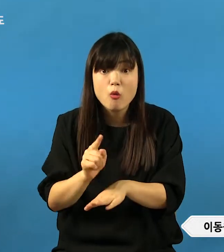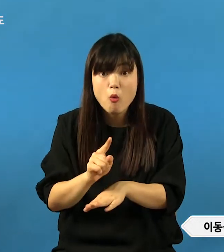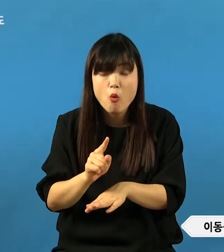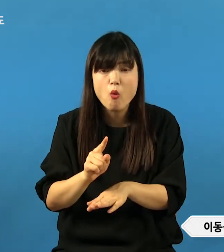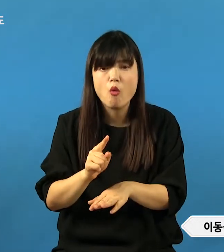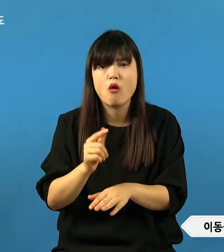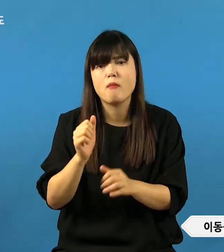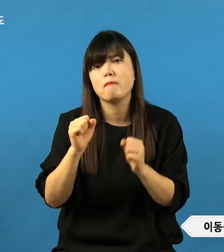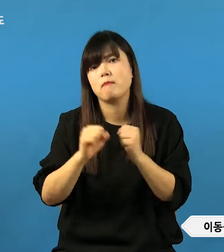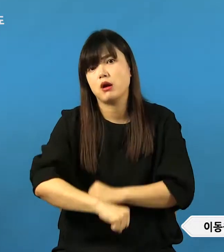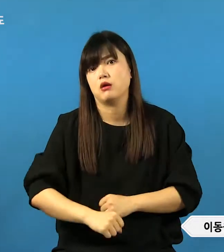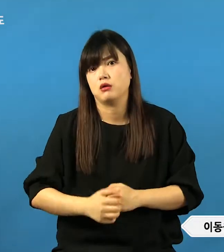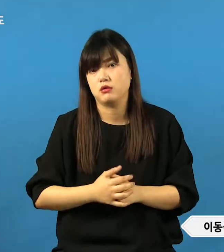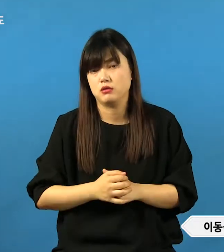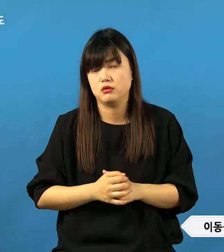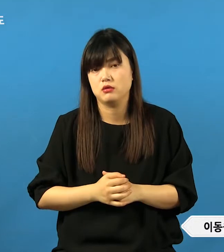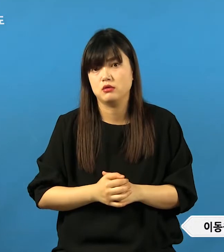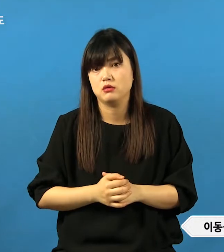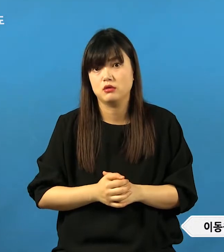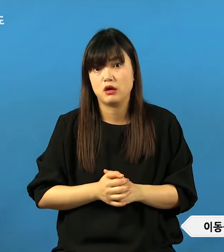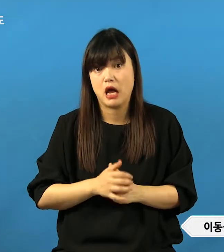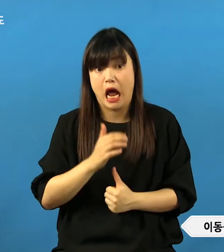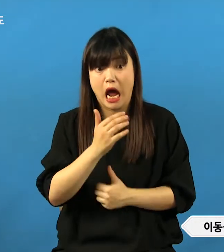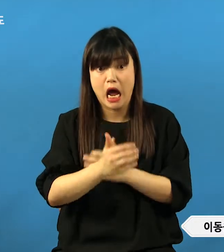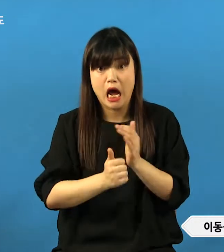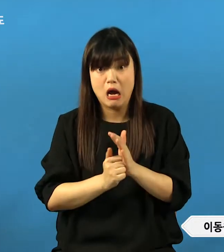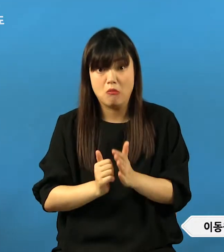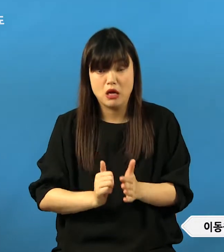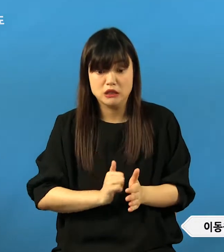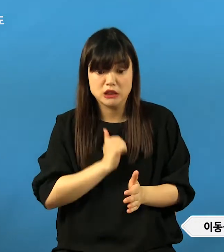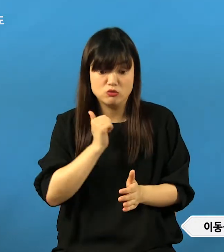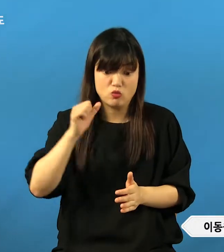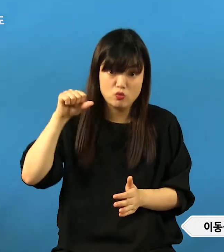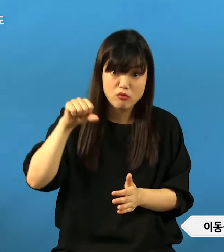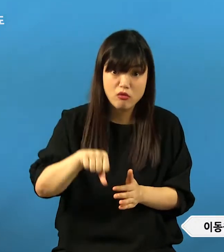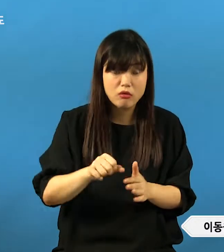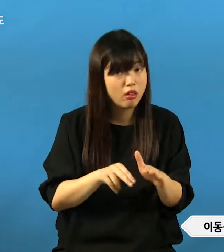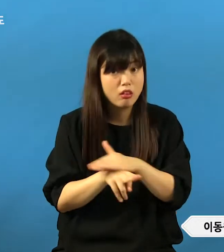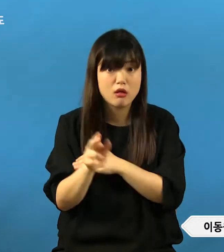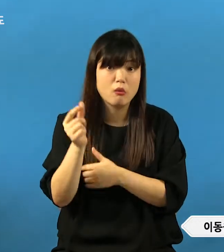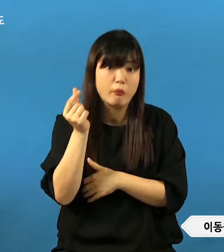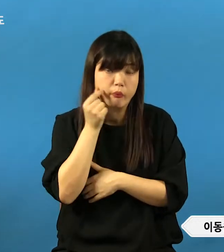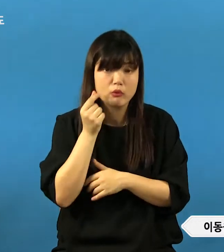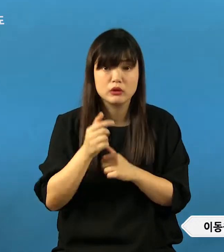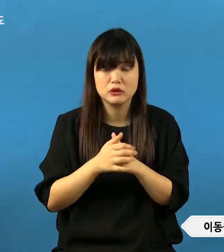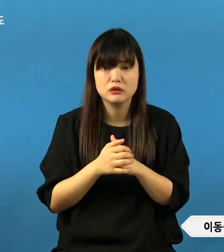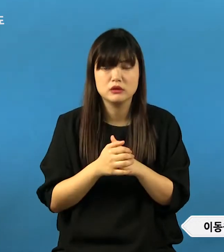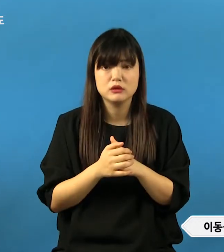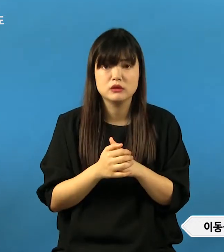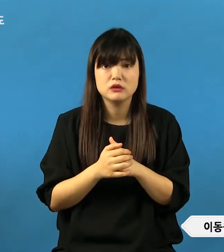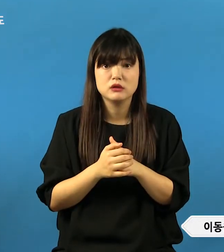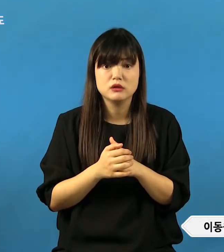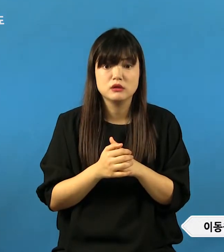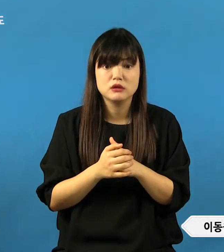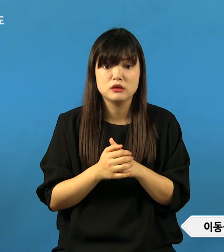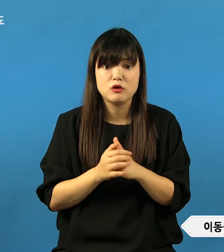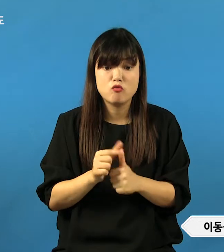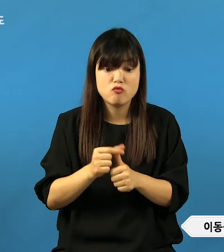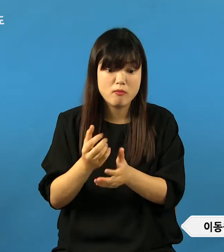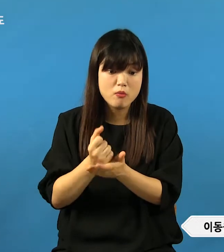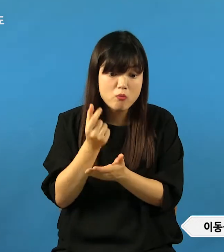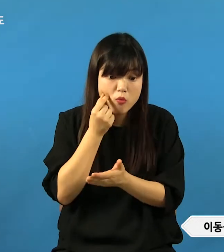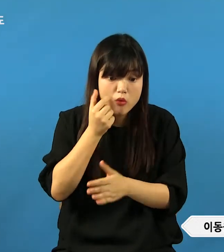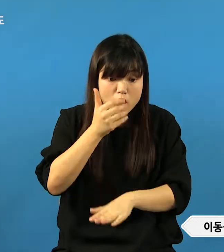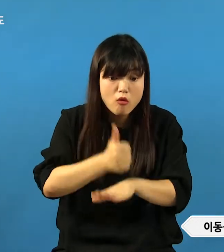멸망이죠. 구원받지 못하면 하나님의 진노를 피할 수가 없습니다. 구원받지 못하면 지옥이 그